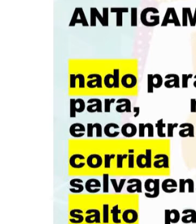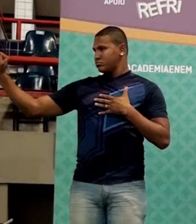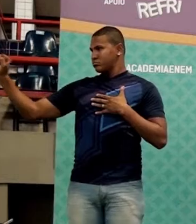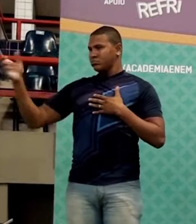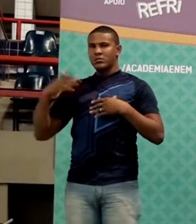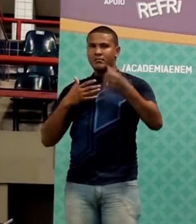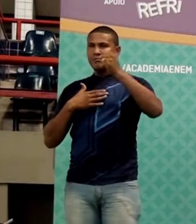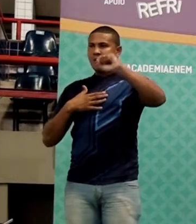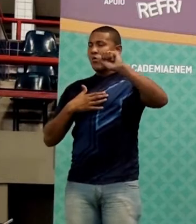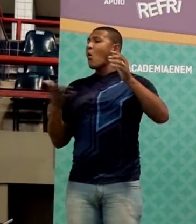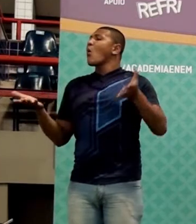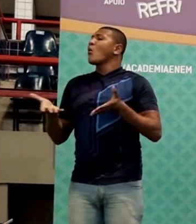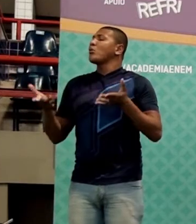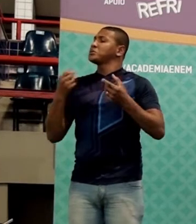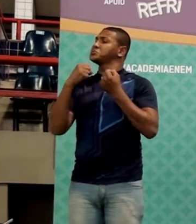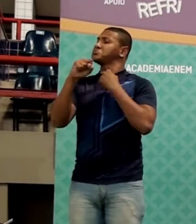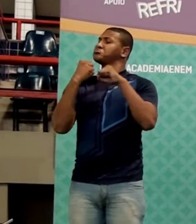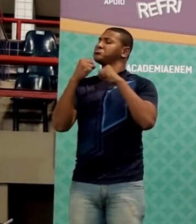para quê?